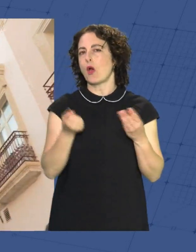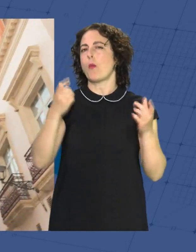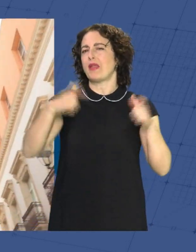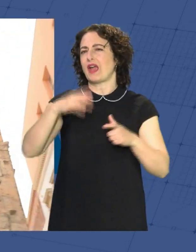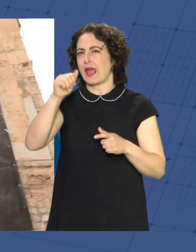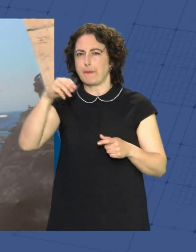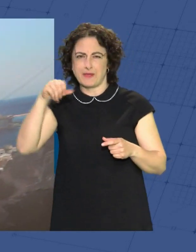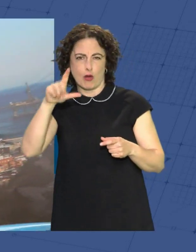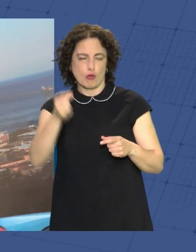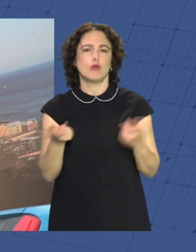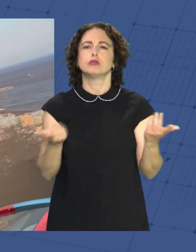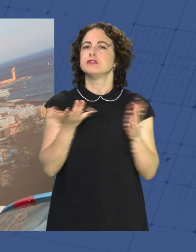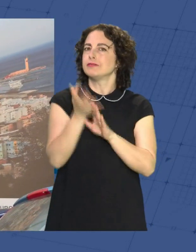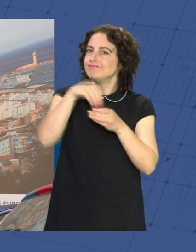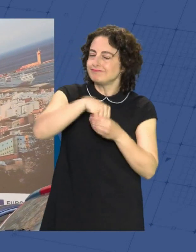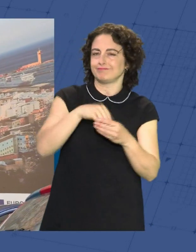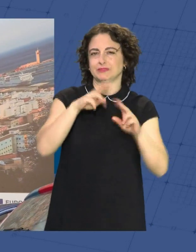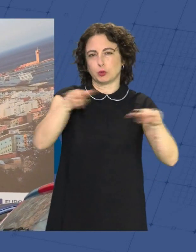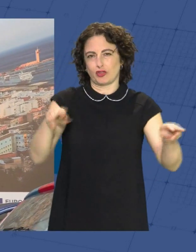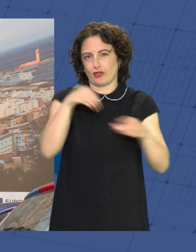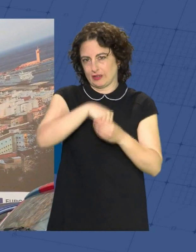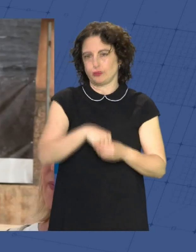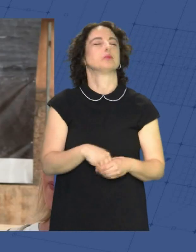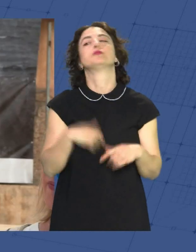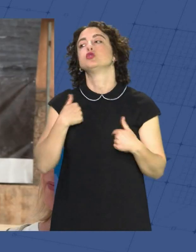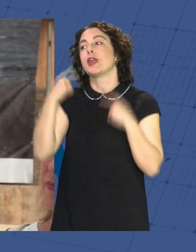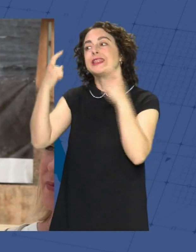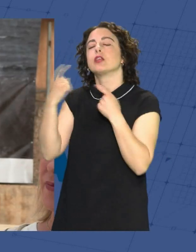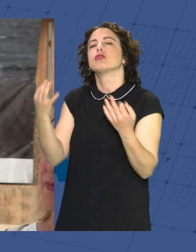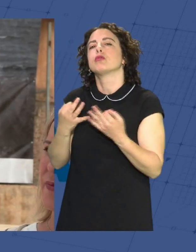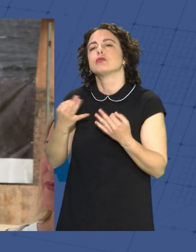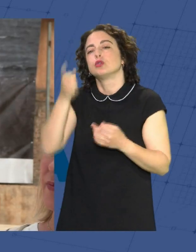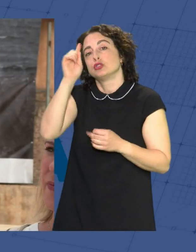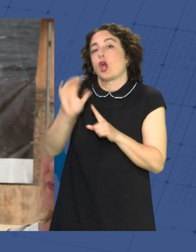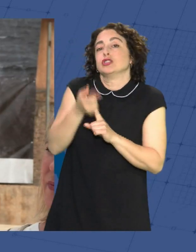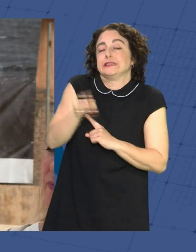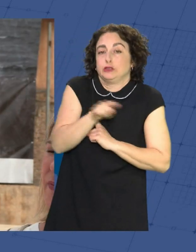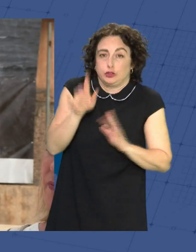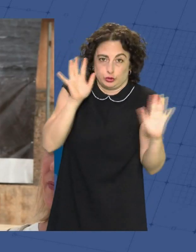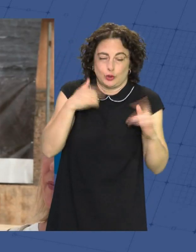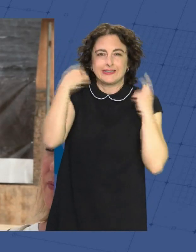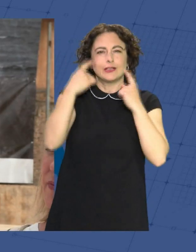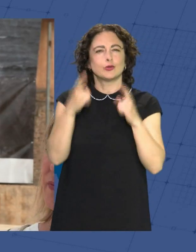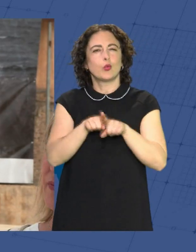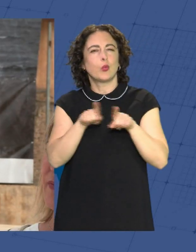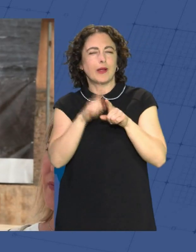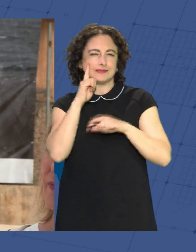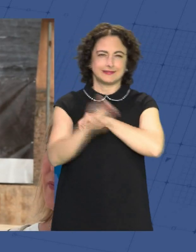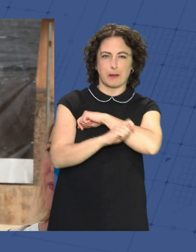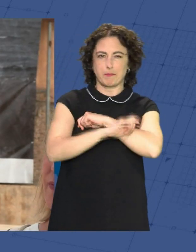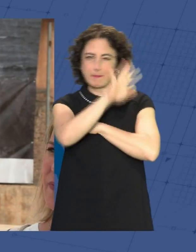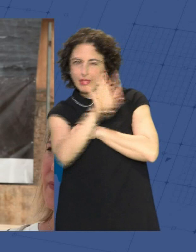que se incluyen en esta particular exposición. Intento, no sé si lo consigo o no, pero intento que sean como trampantojo,